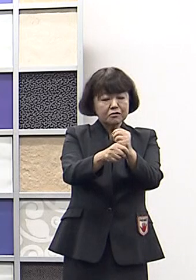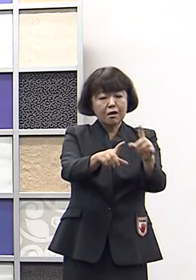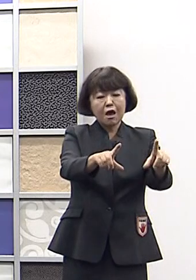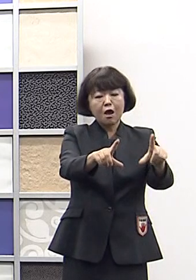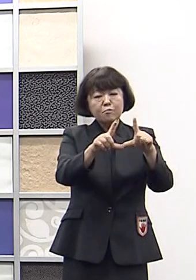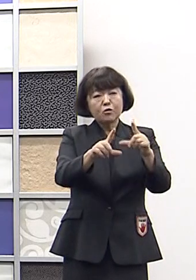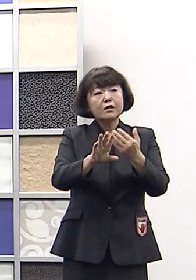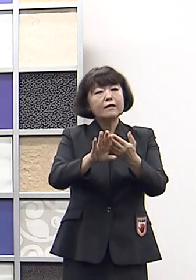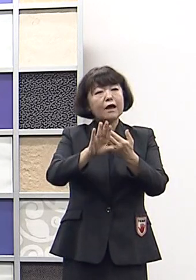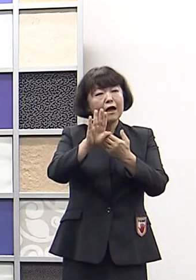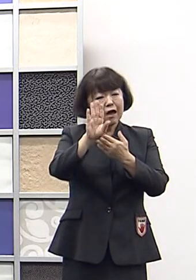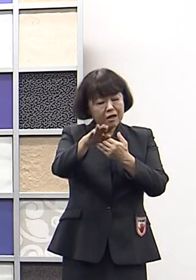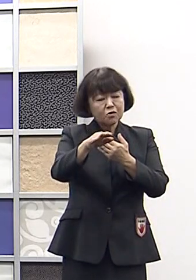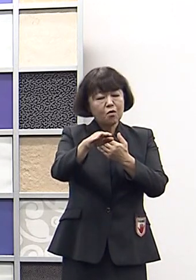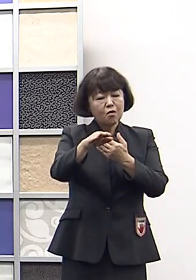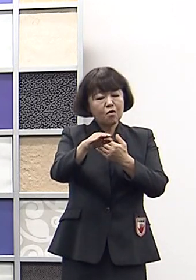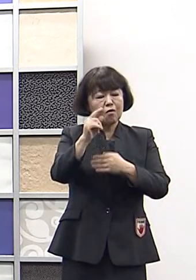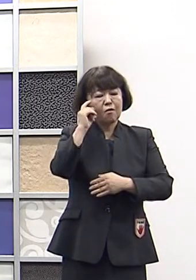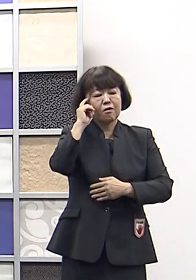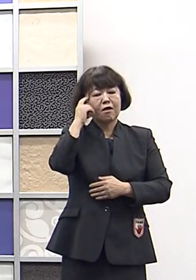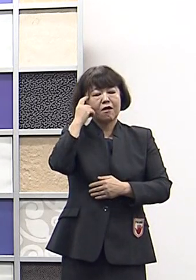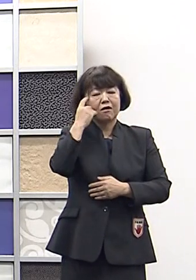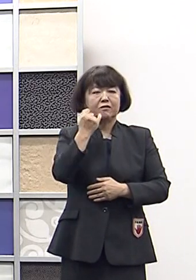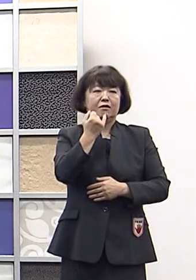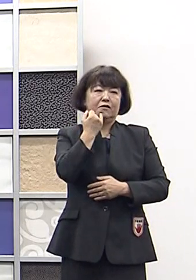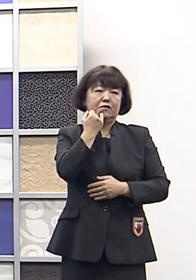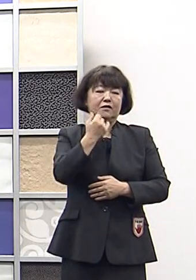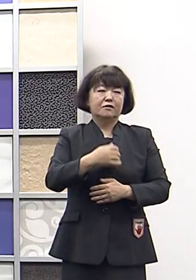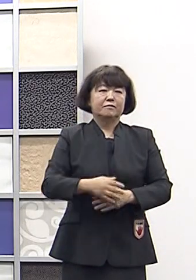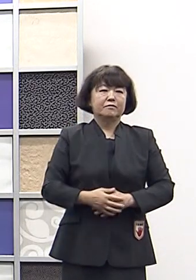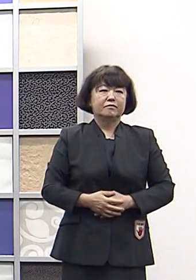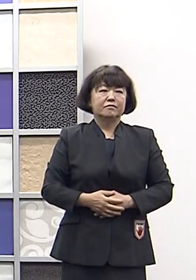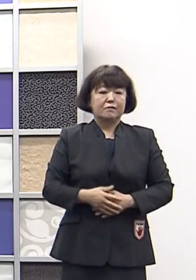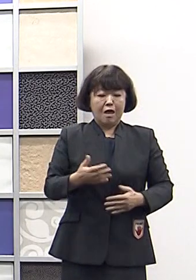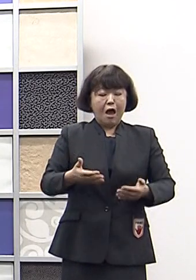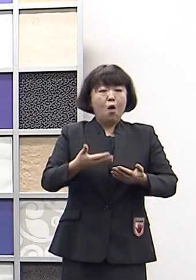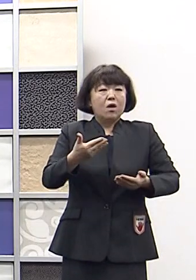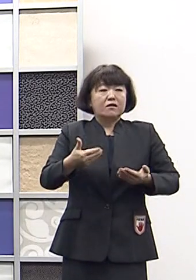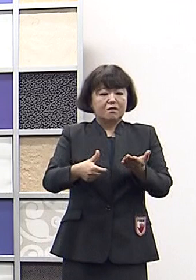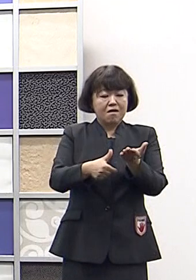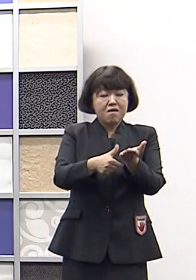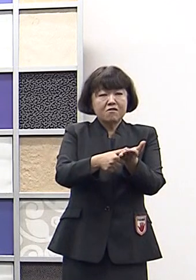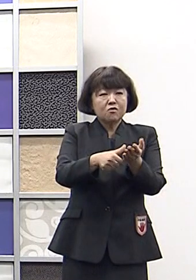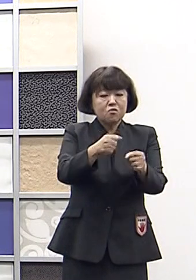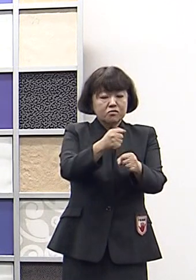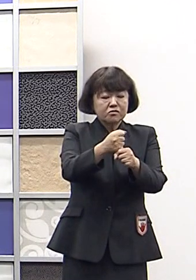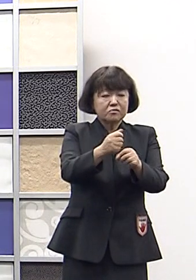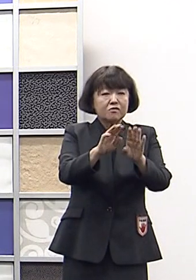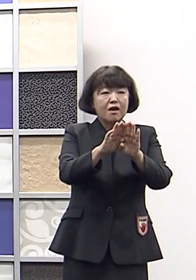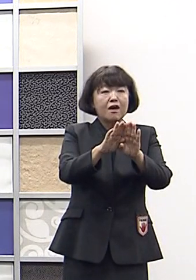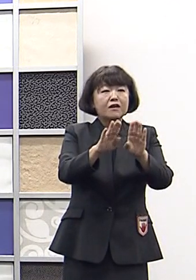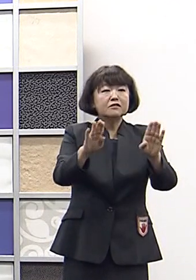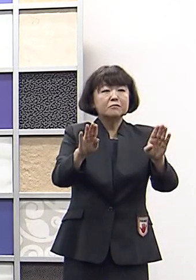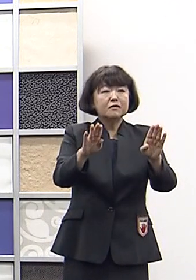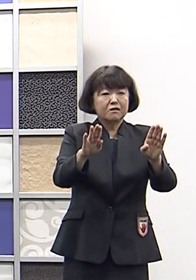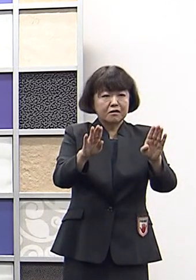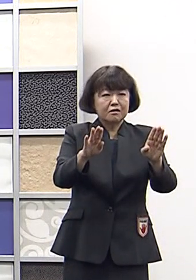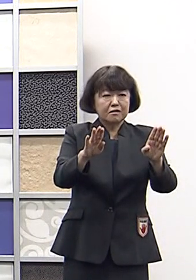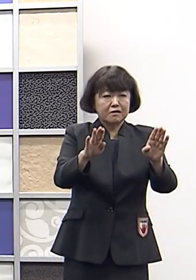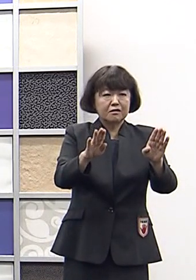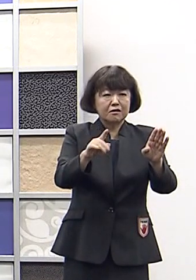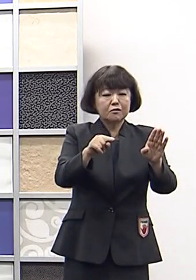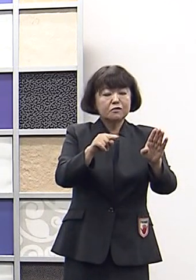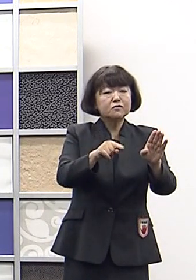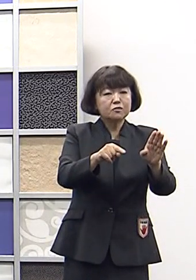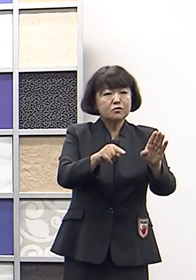。慌てて、なんていうんですかね、やってしまうと、まあ、できた設備というのはどんどんどんど